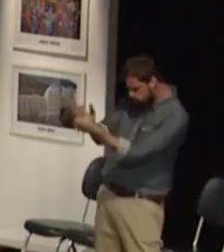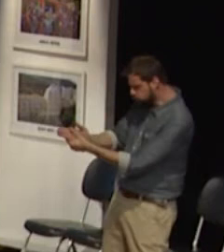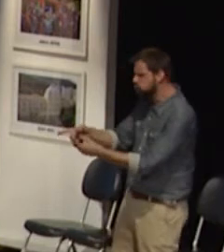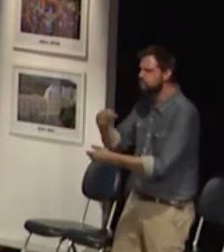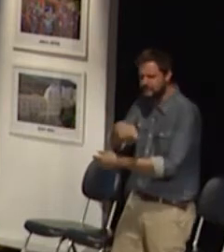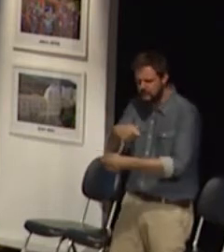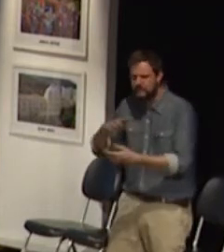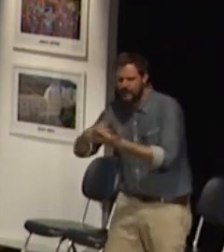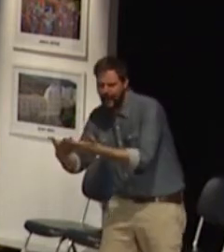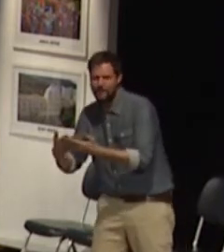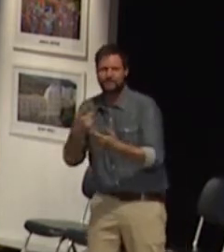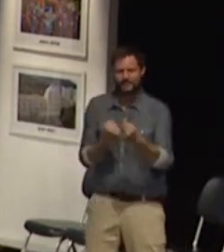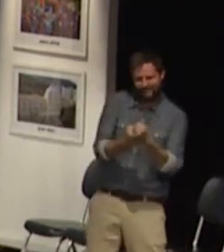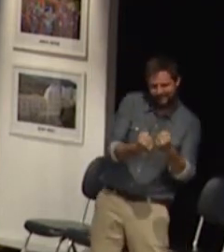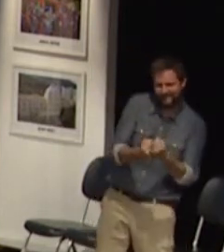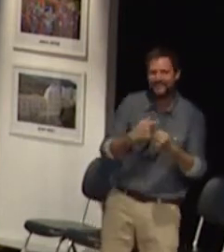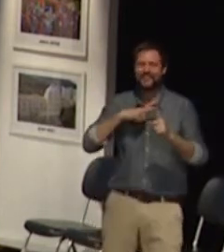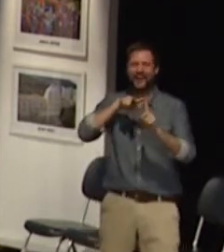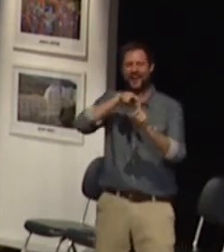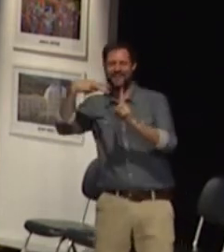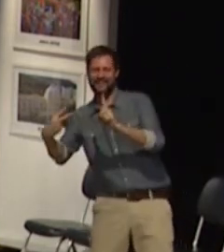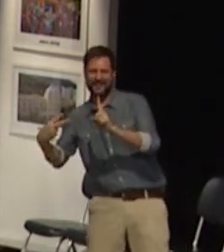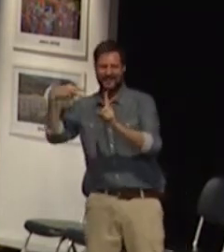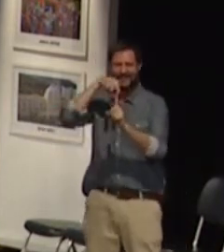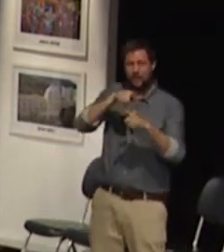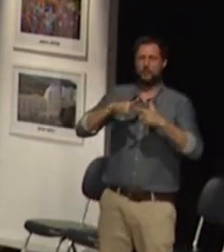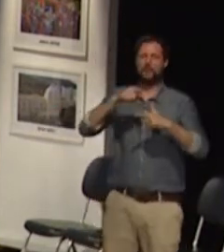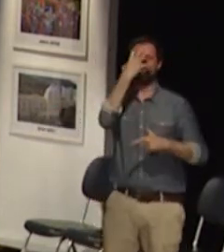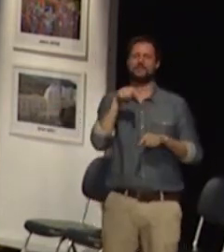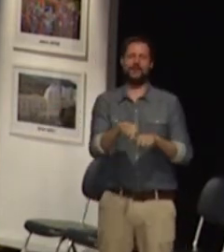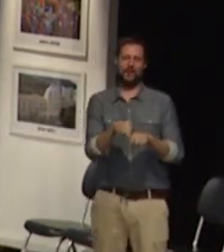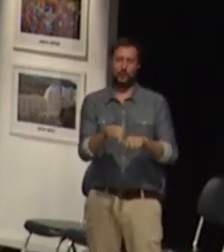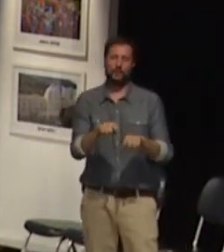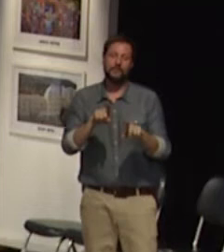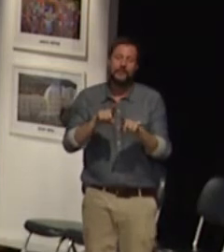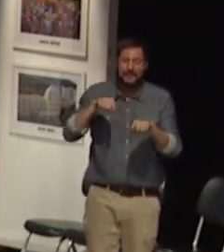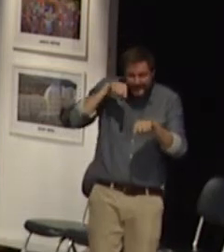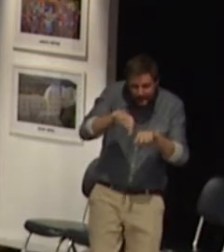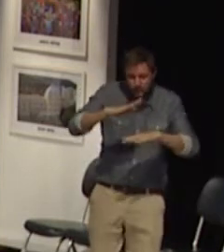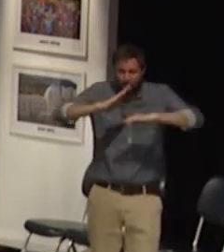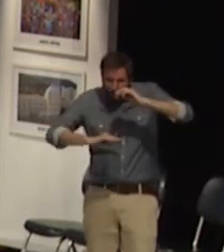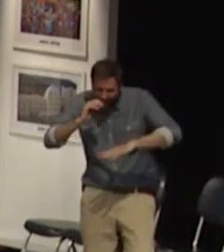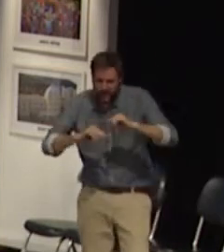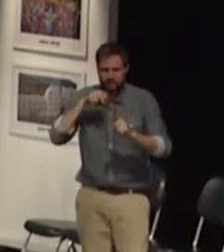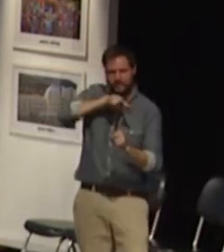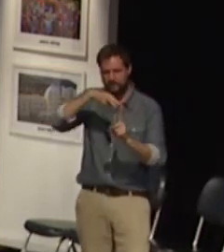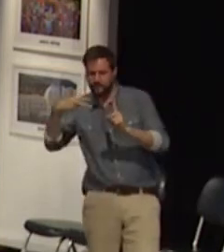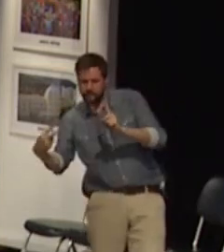gente precisa. Então, aí a Procuradoria vai ver outras perspectivas que o surdo